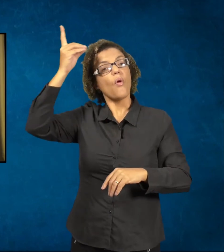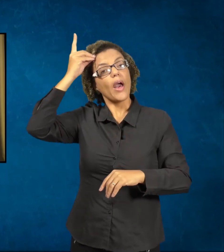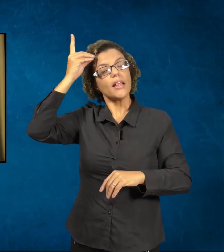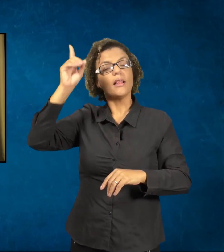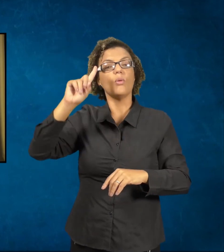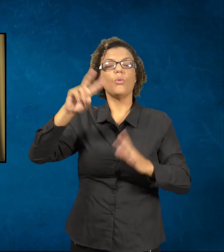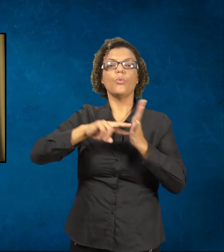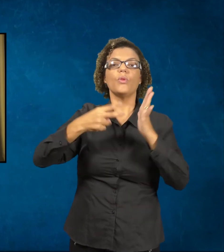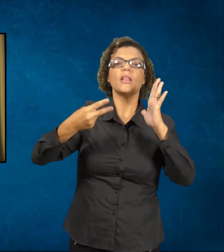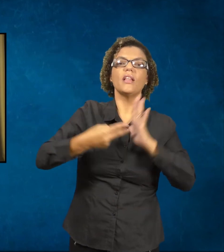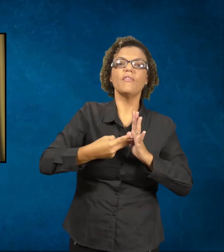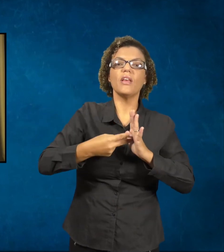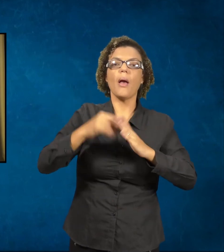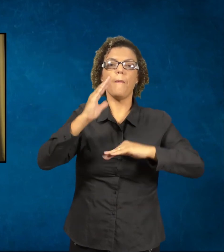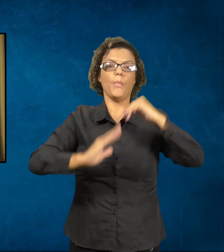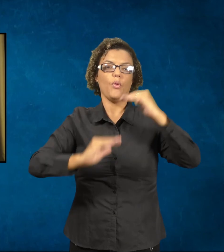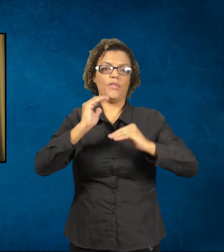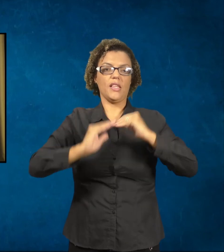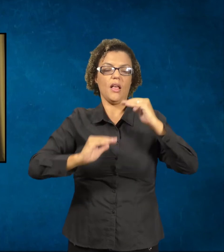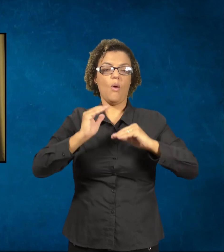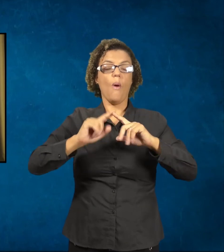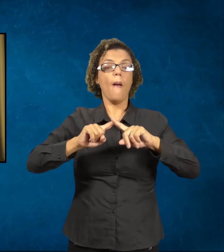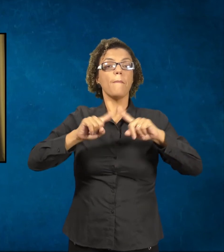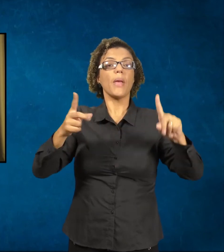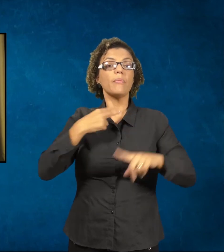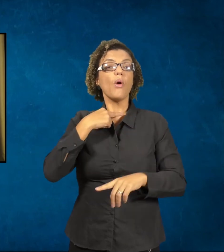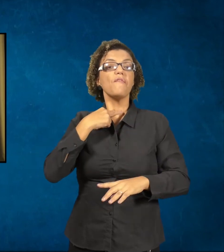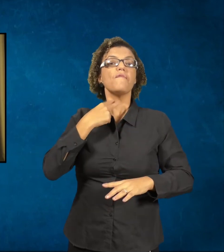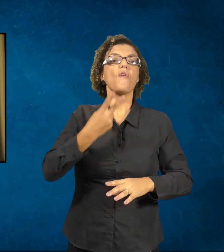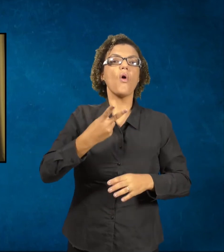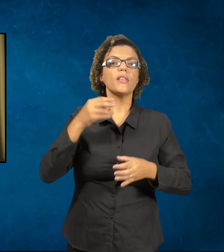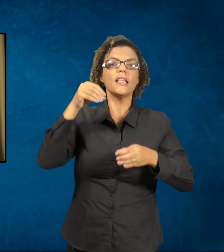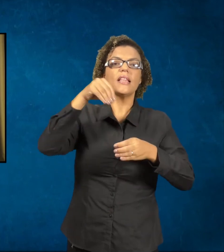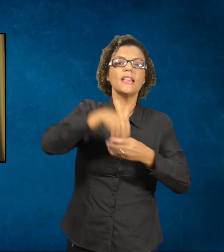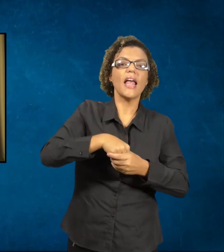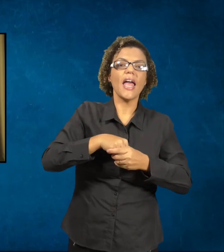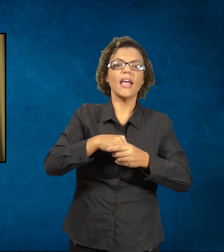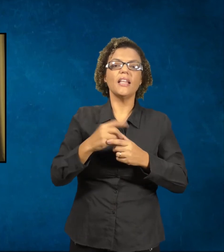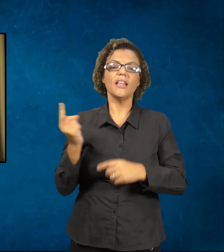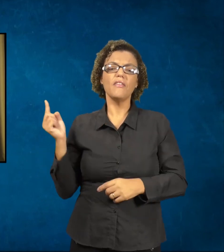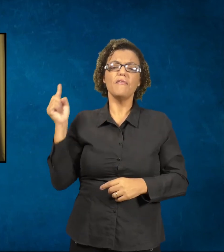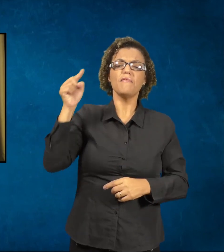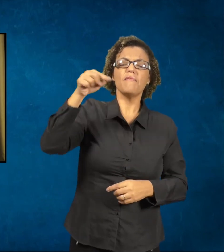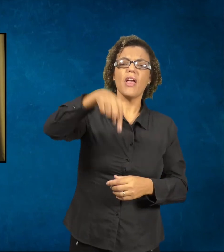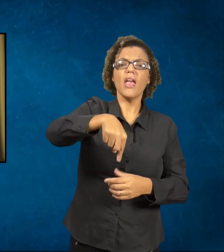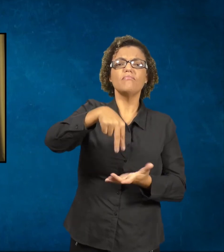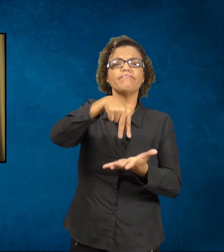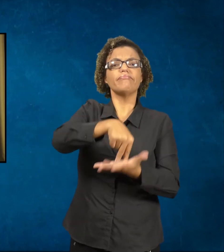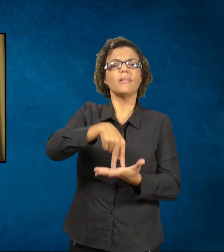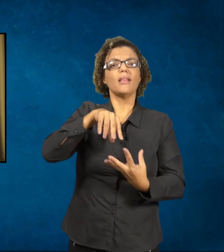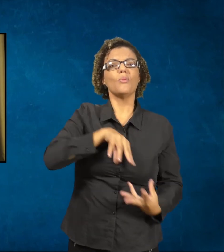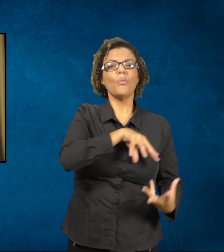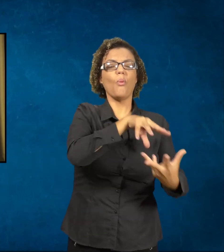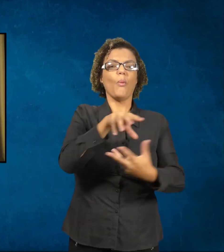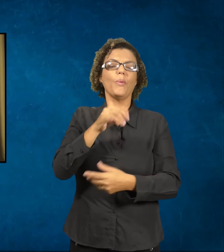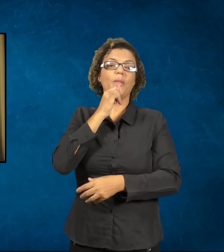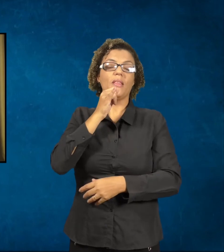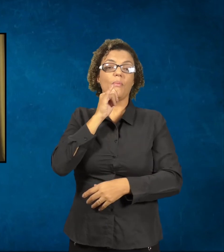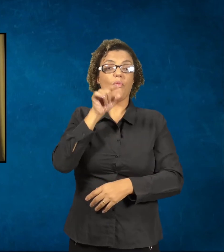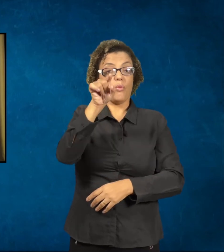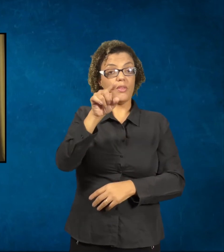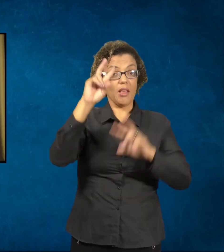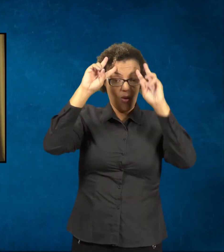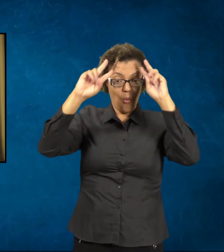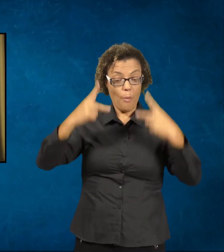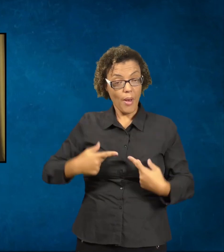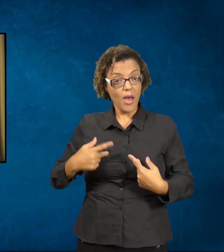daquela voz interna que veio dizer uma palavra ao mundo, veio dar um recado no mundo. Você, como ser humano, veio ao